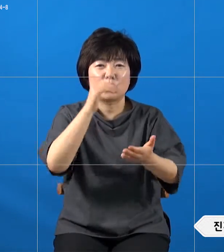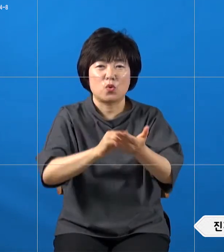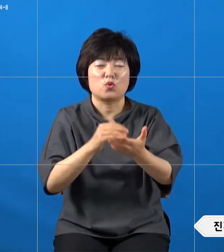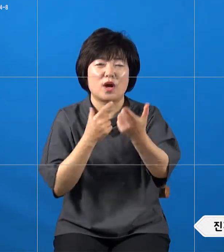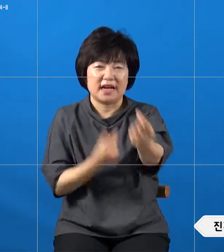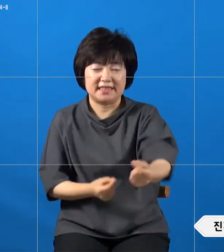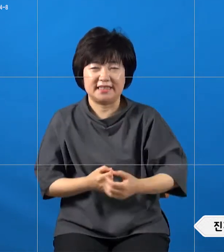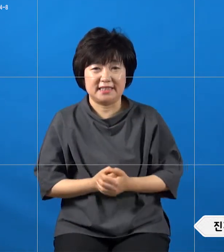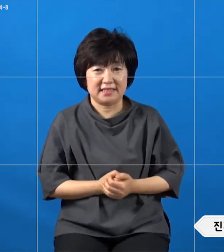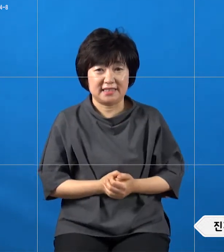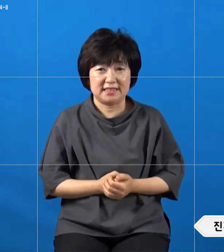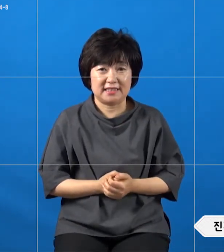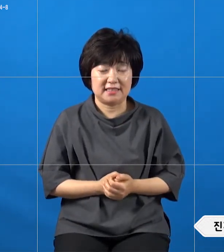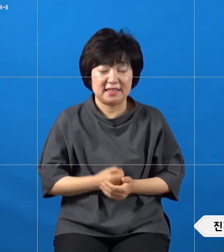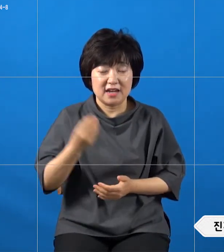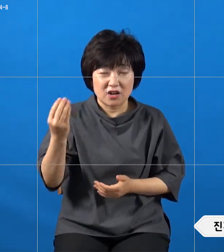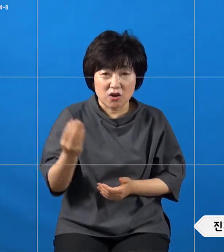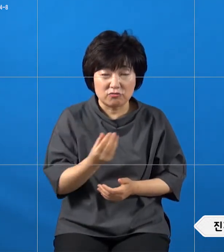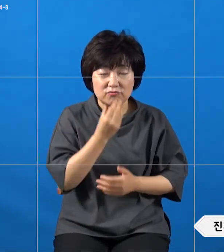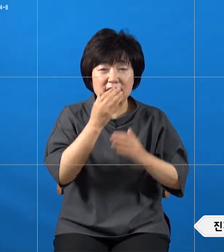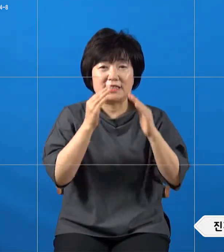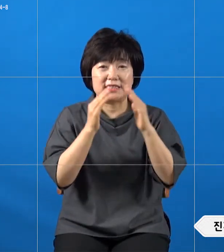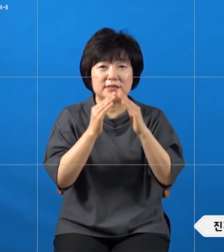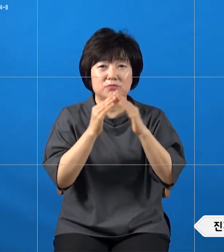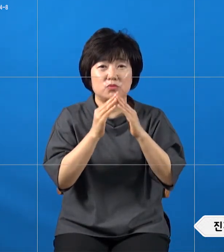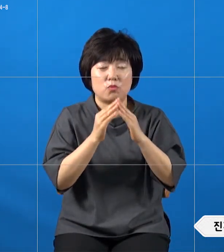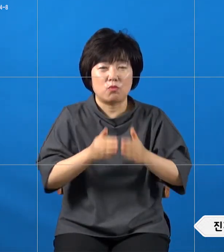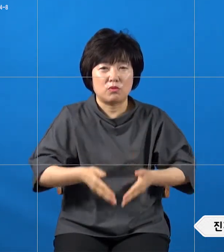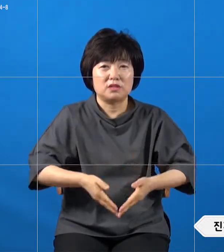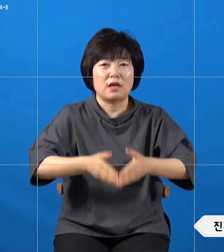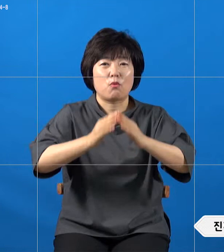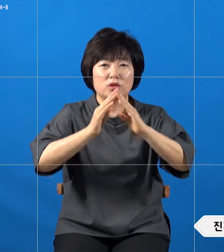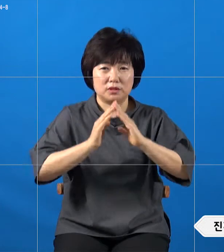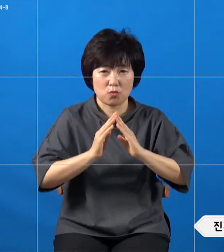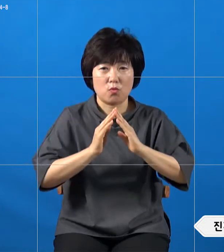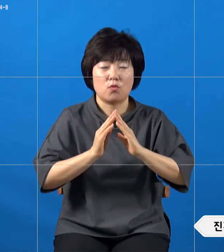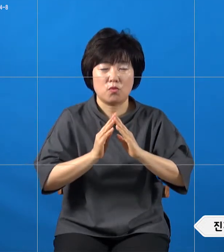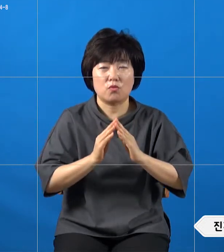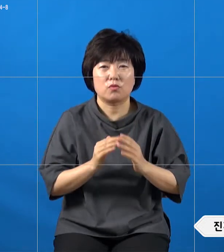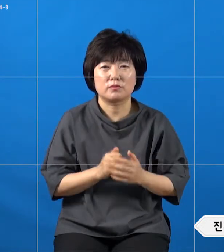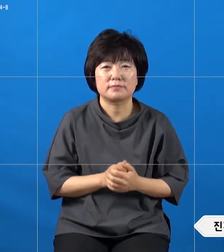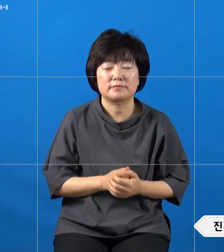산돌같이 신령한 집으로 세워지고.